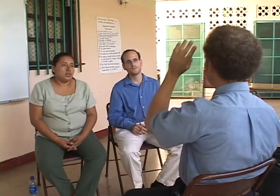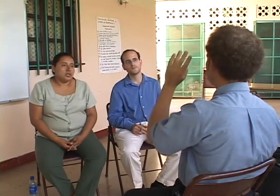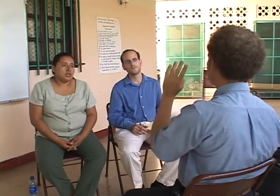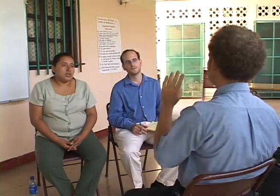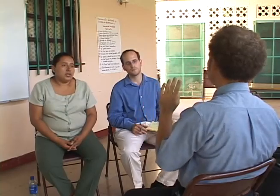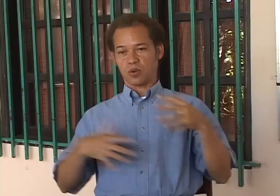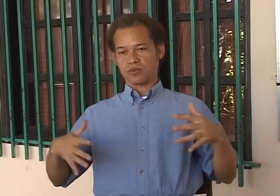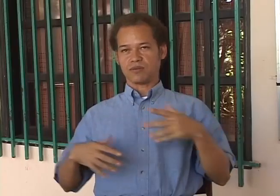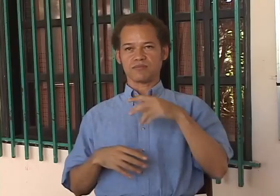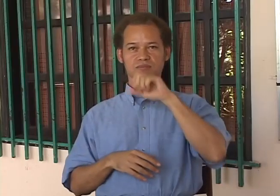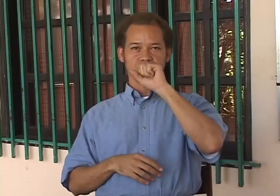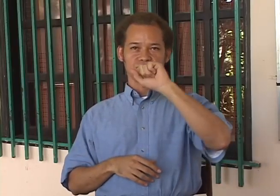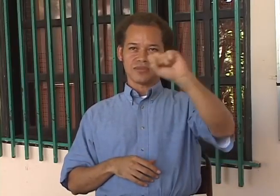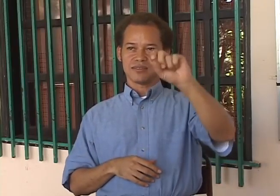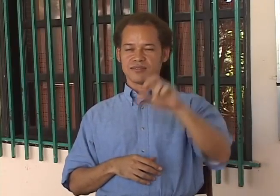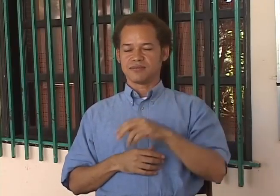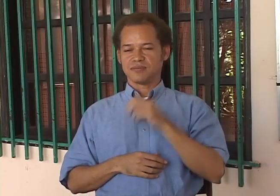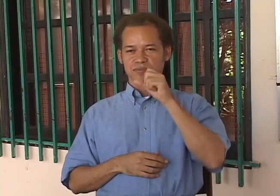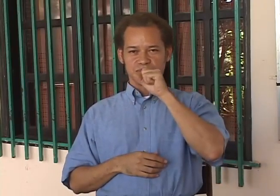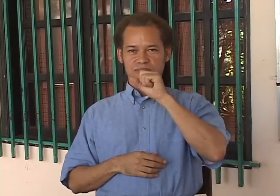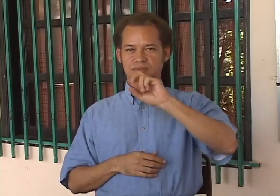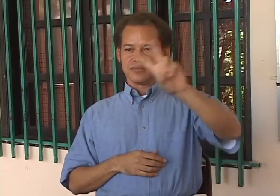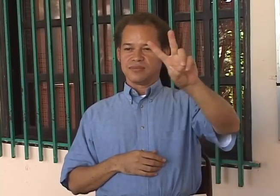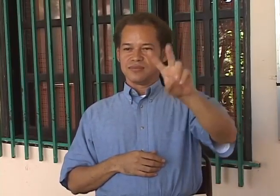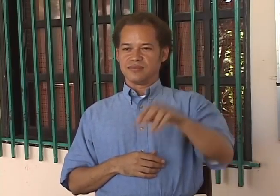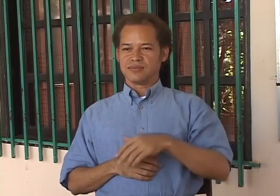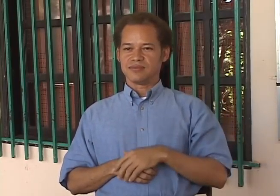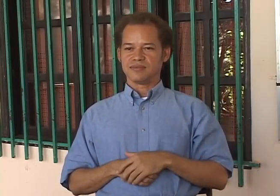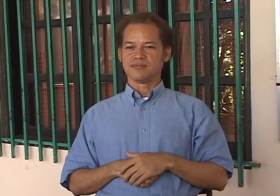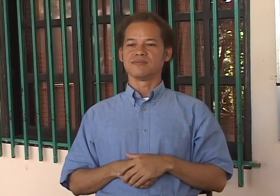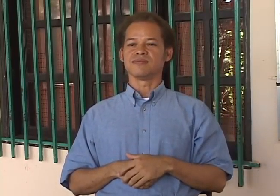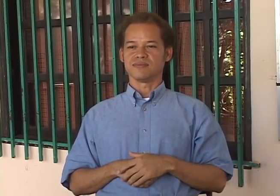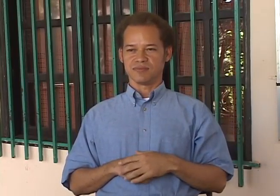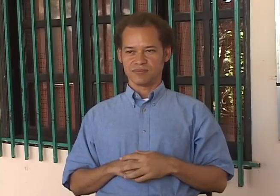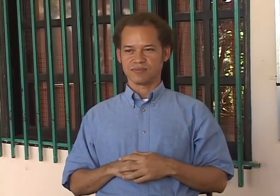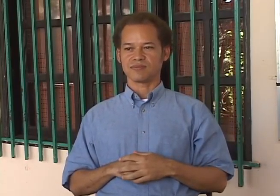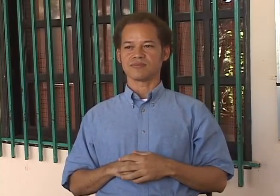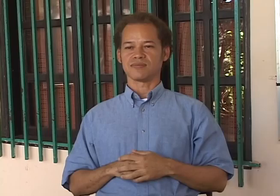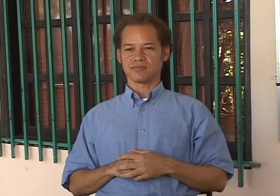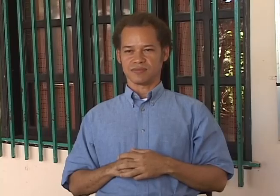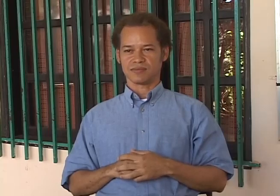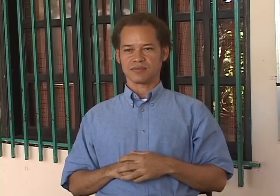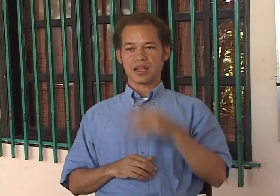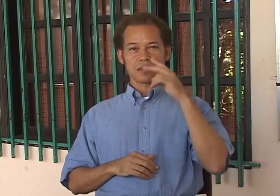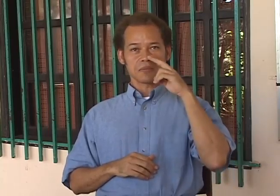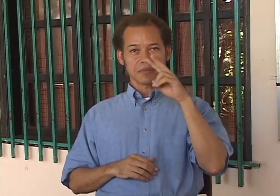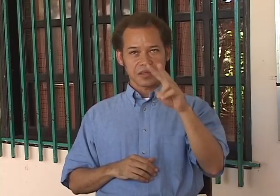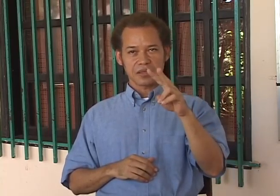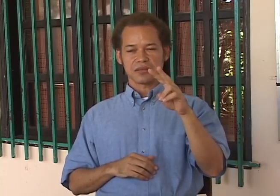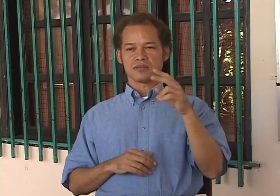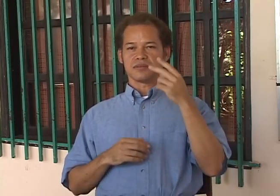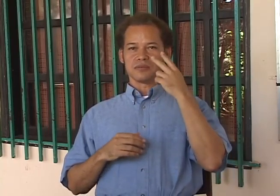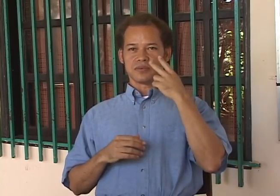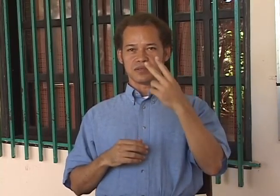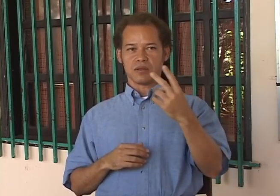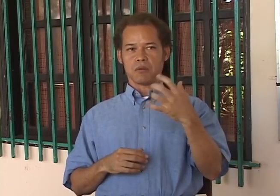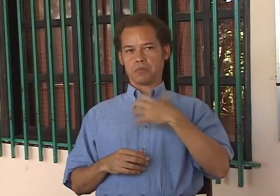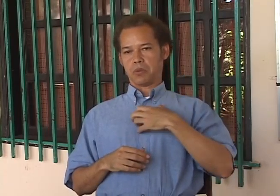identificando cosas singulares en los personajes que ellos tienen por costumbre de saludar a las personas.